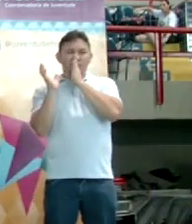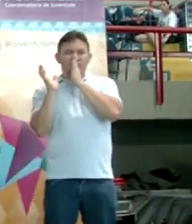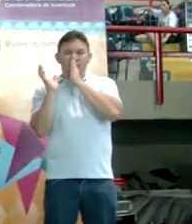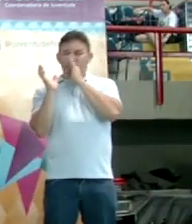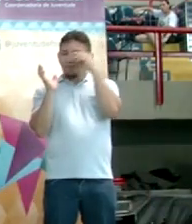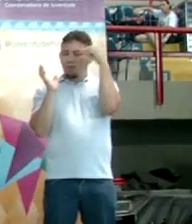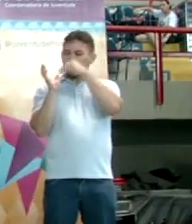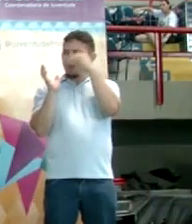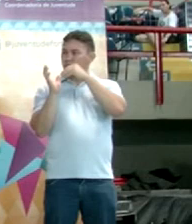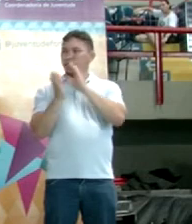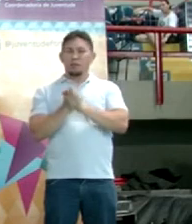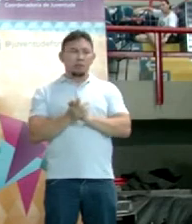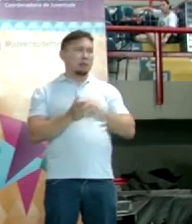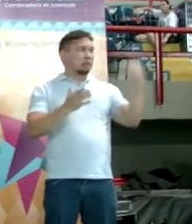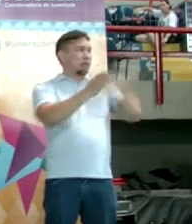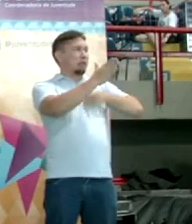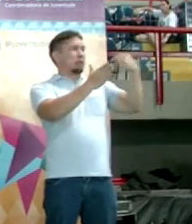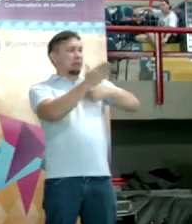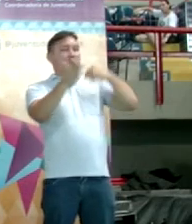Olha, se vai chover, pergunta.